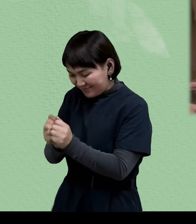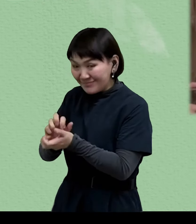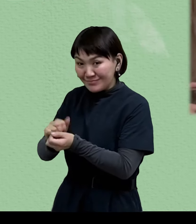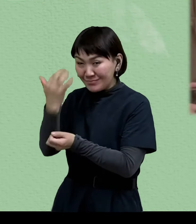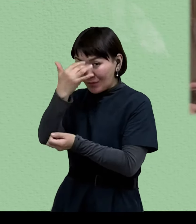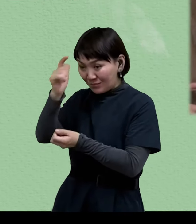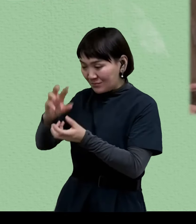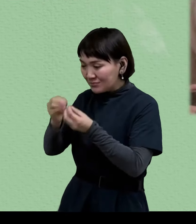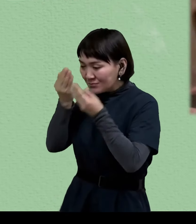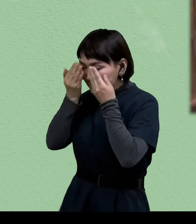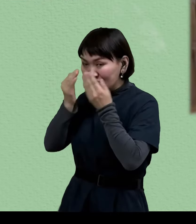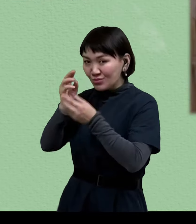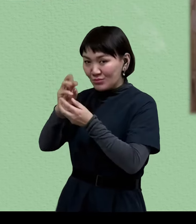шаваад.